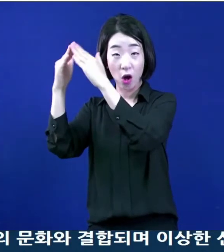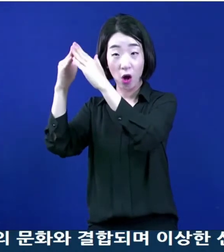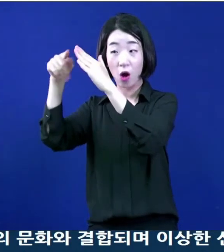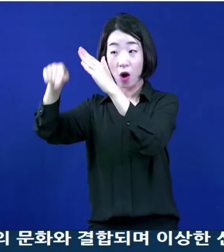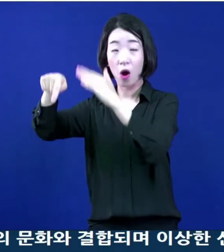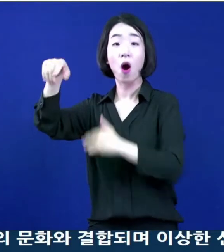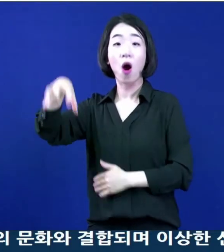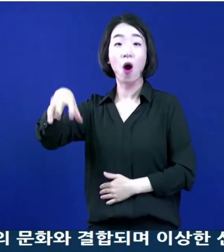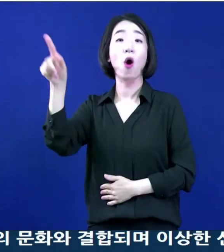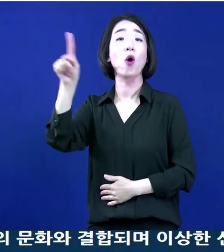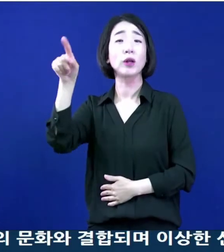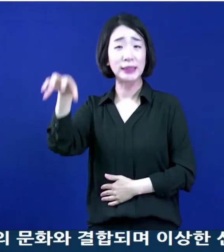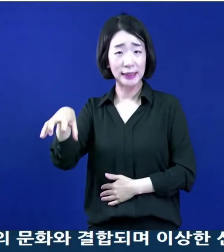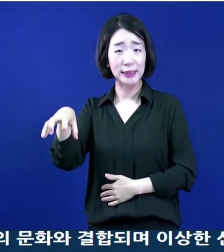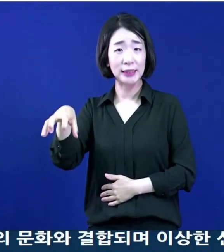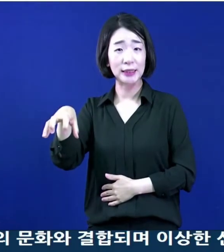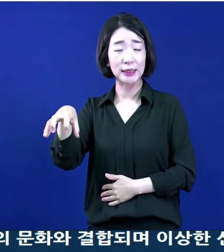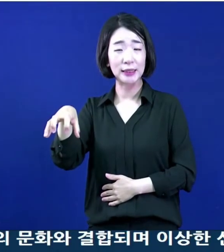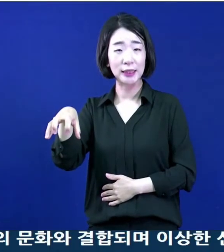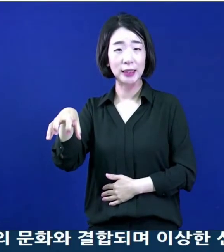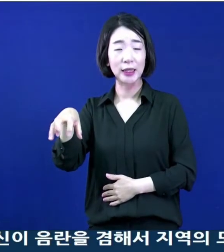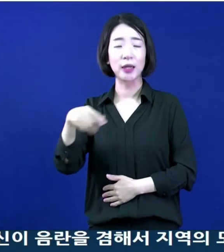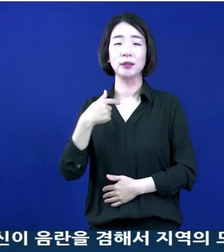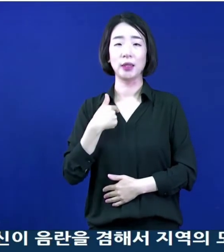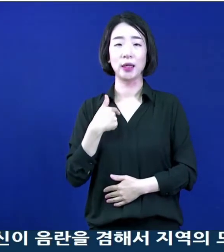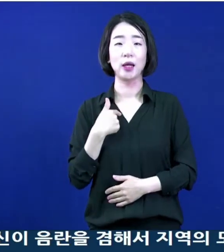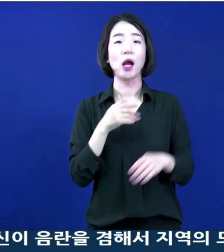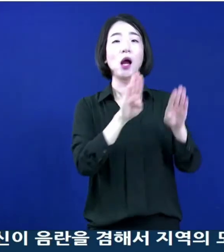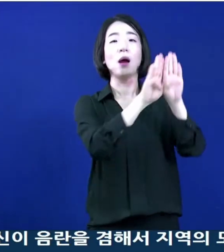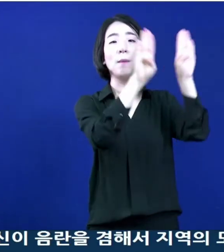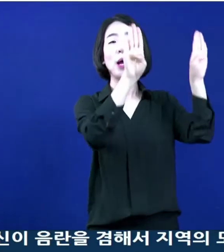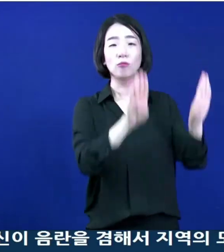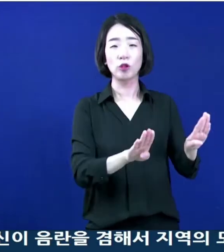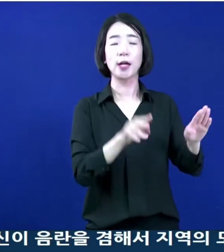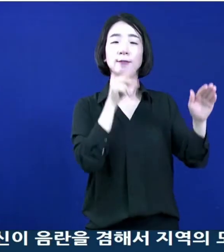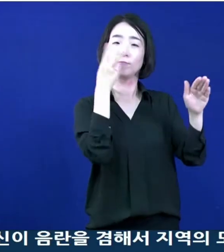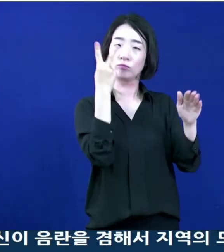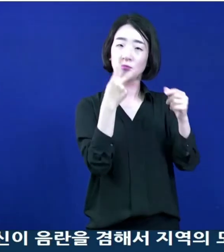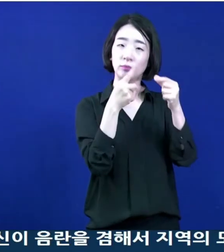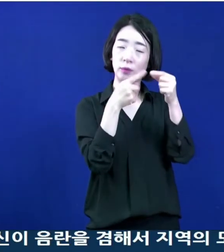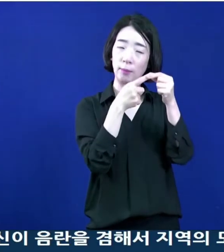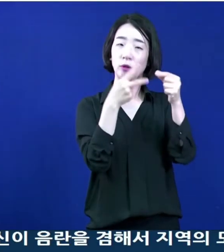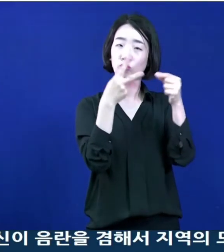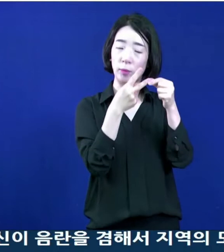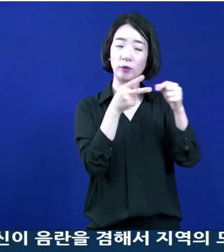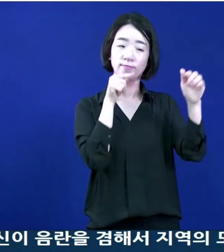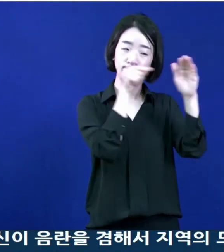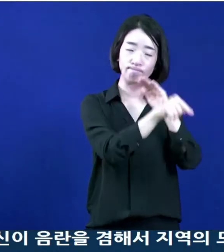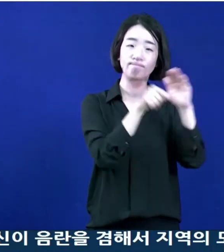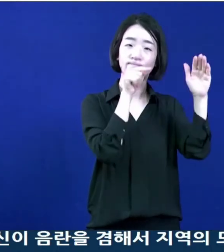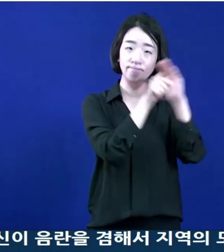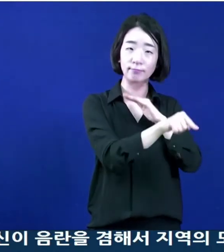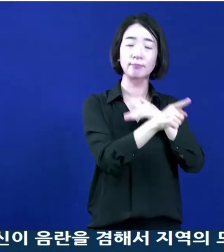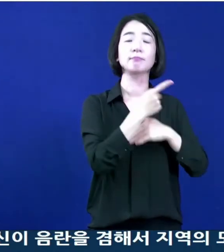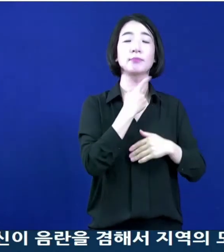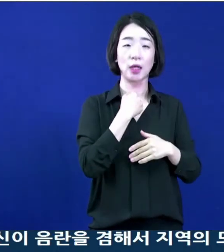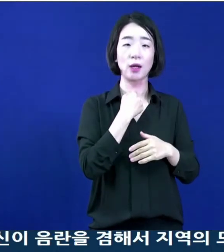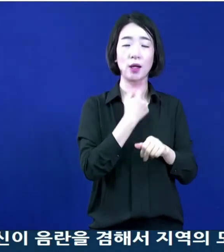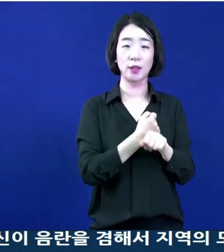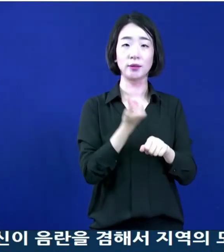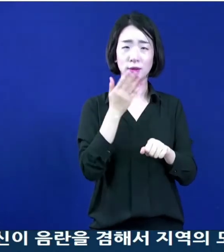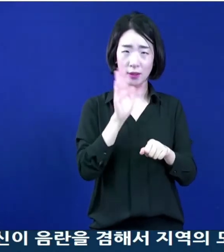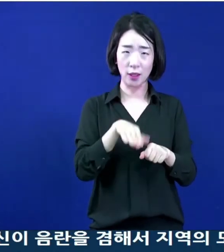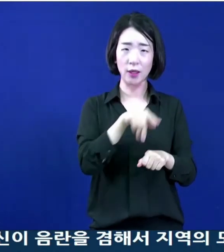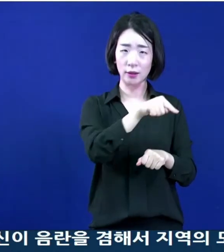어디냐인데 그 이제 박물관에 제가 2번째 오늘 여러분에게 나눠드리고 싶은 제 배움의 내용인데